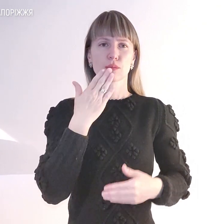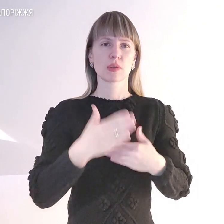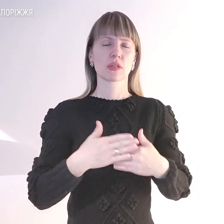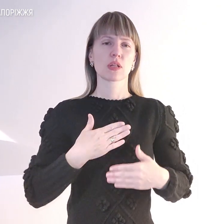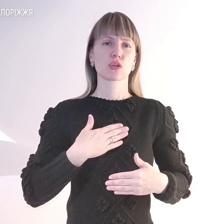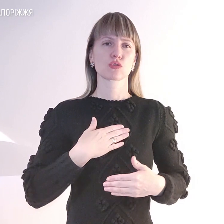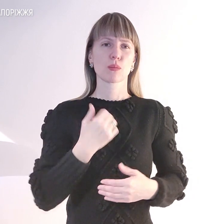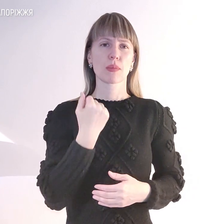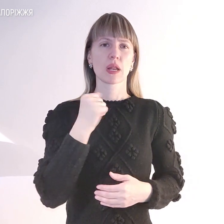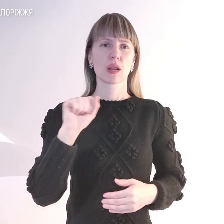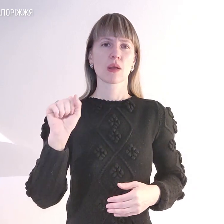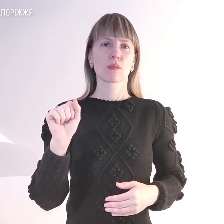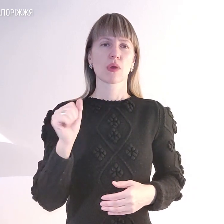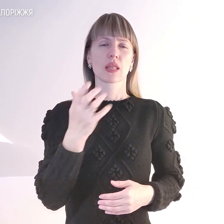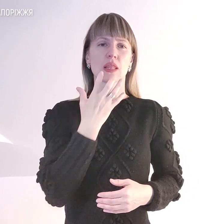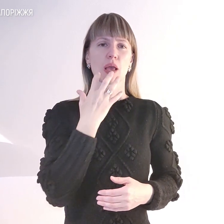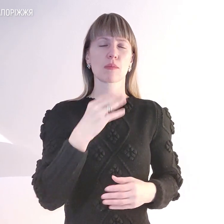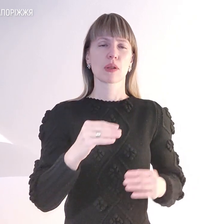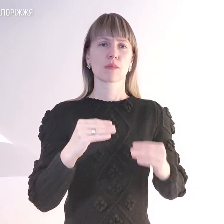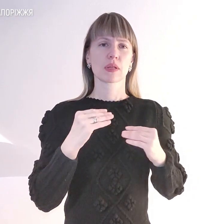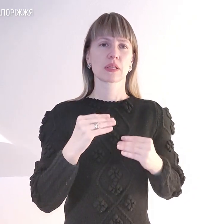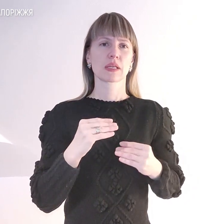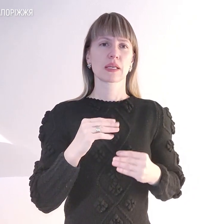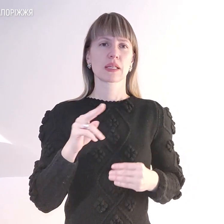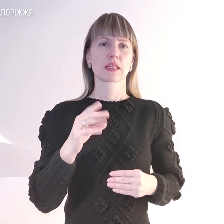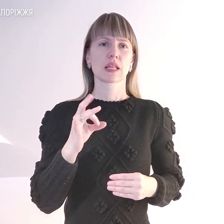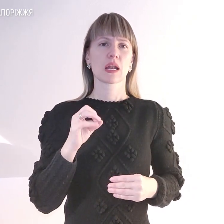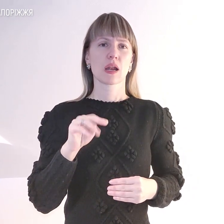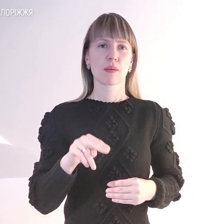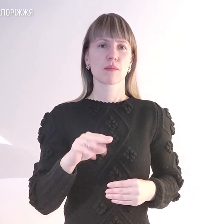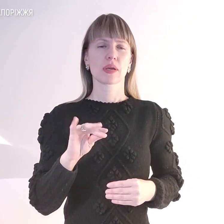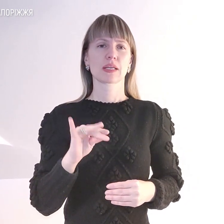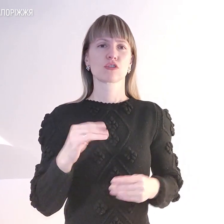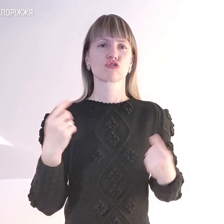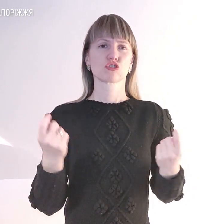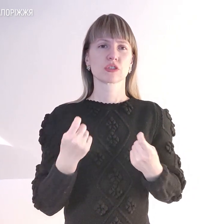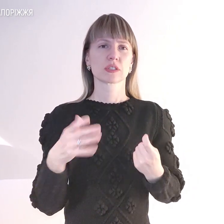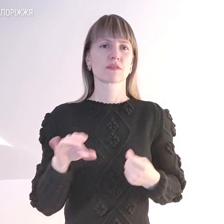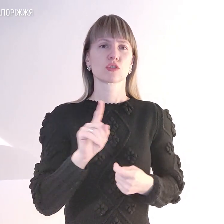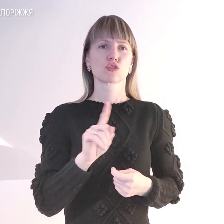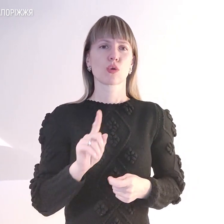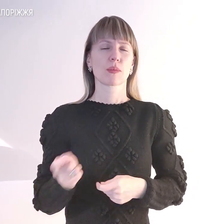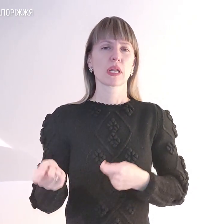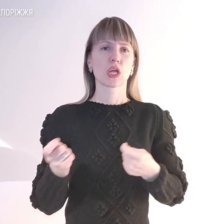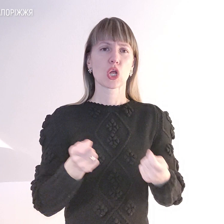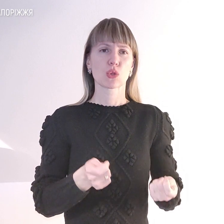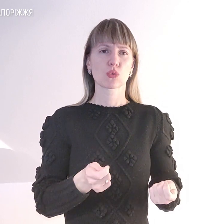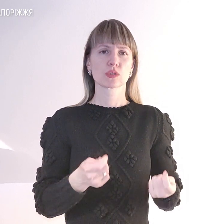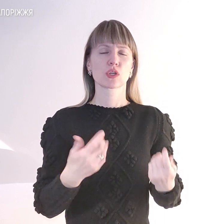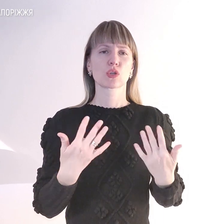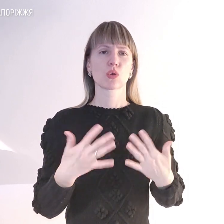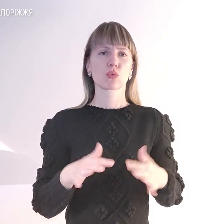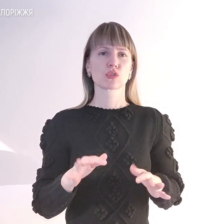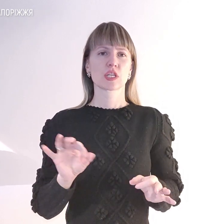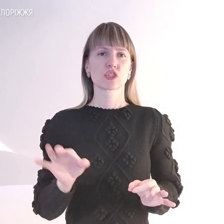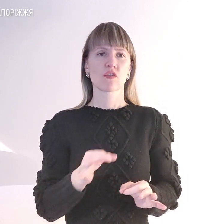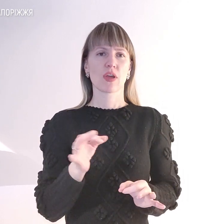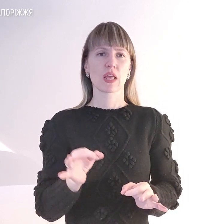перемогу. Теплі матеріали, і драп, і джинс, все, що приносять, а вже швеї кажуть нам,